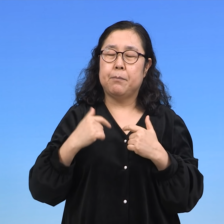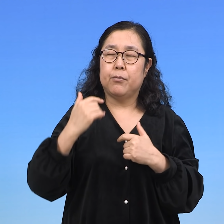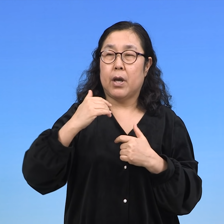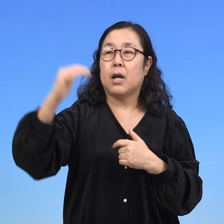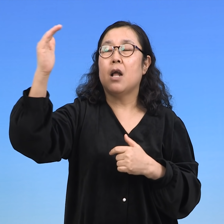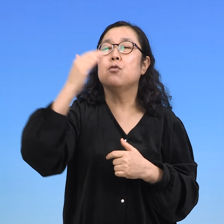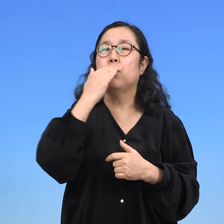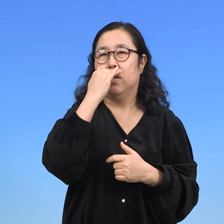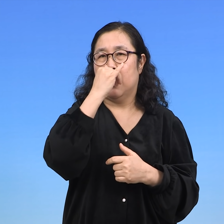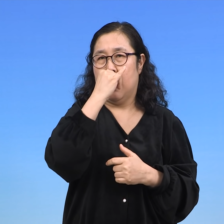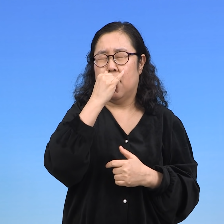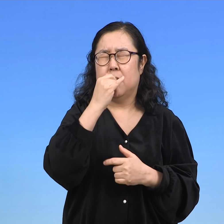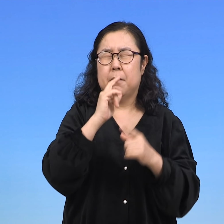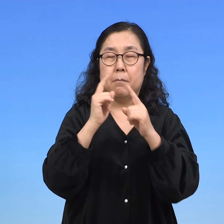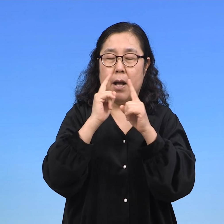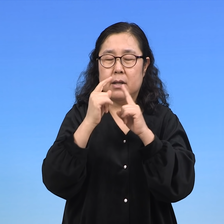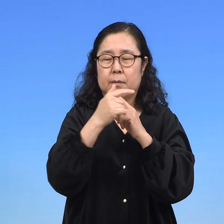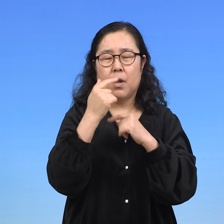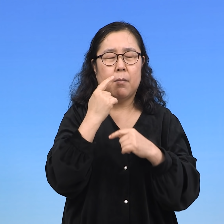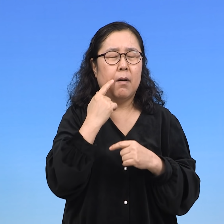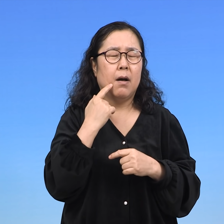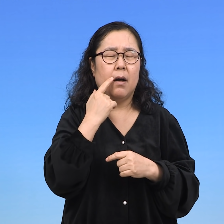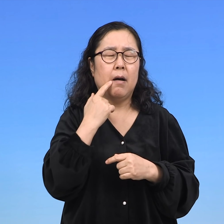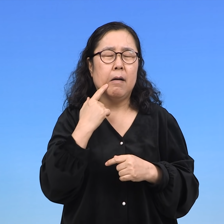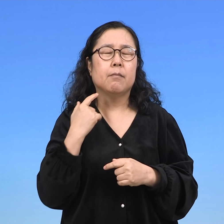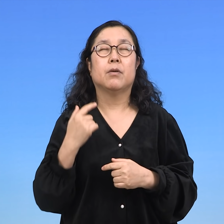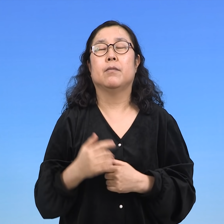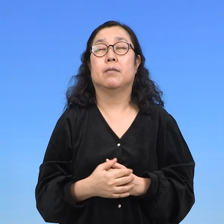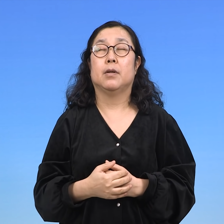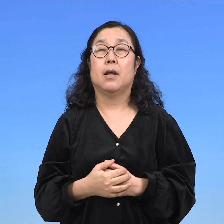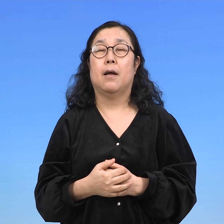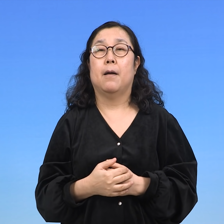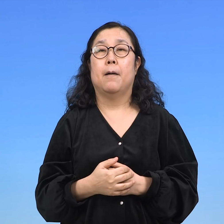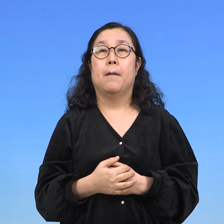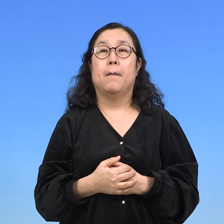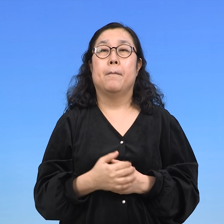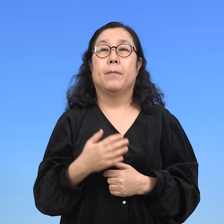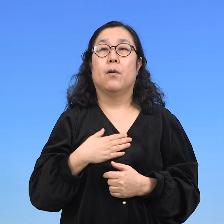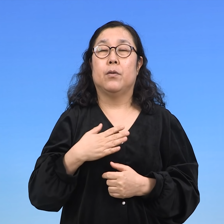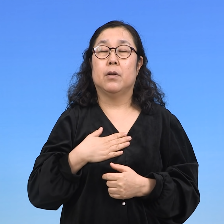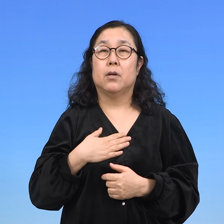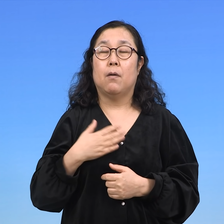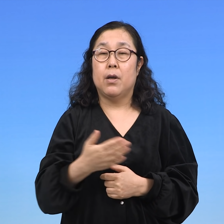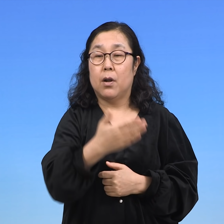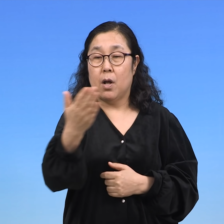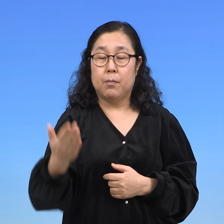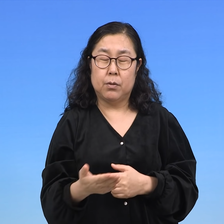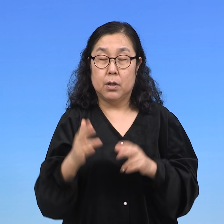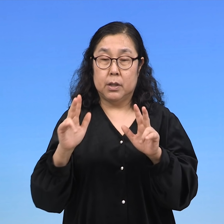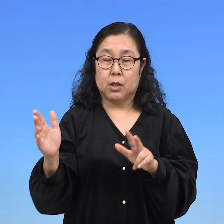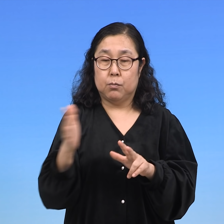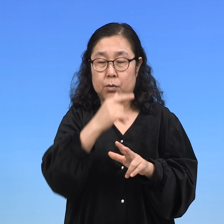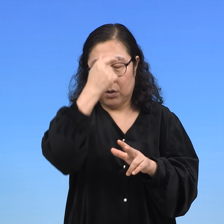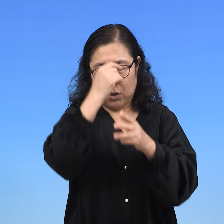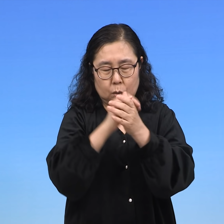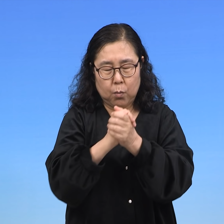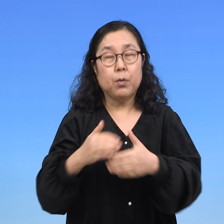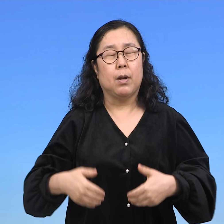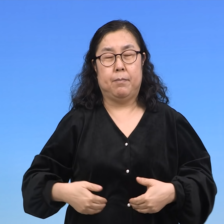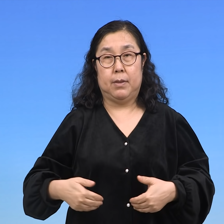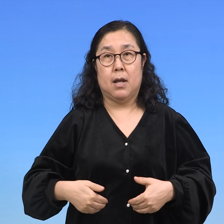가실 수 있다는 거 아닙니까? 아, 진짜 부럽습니다. 오늘 여러분, 저와 여러분 모두가 다 지금부터 기도하셔야